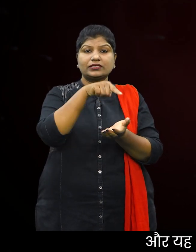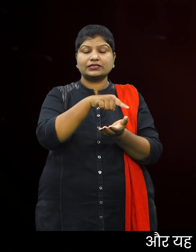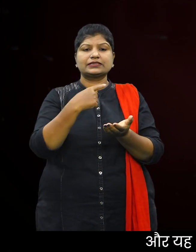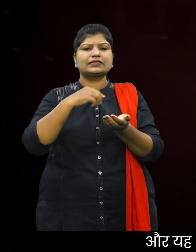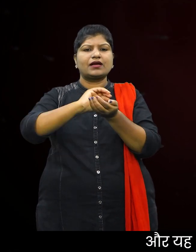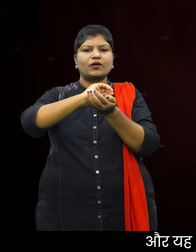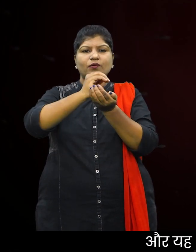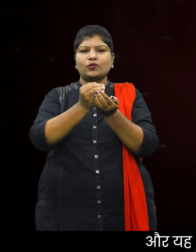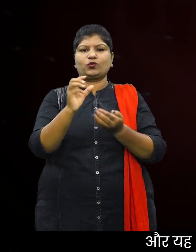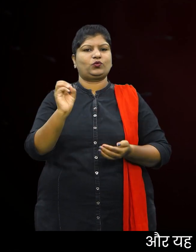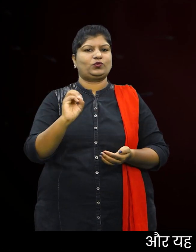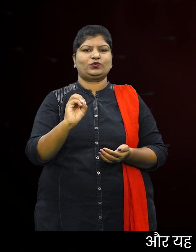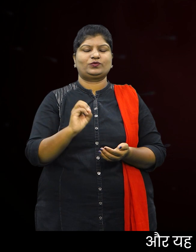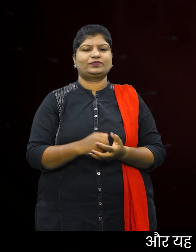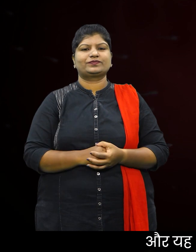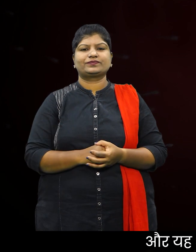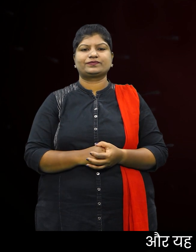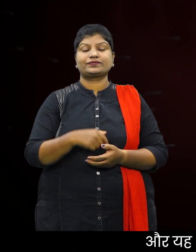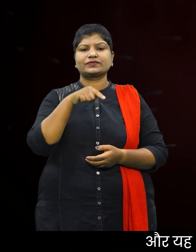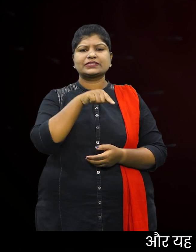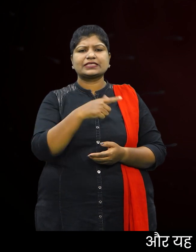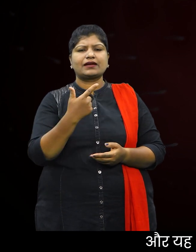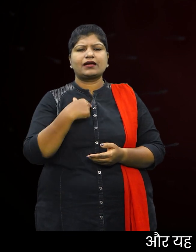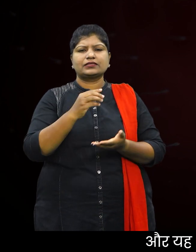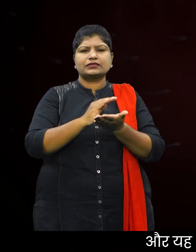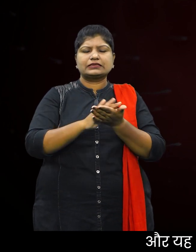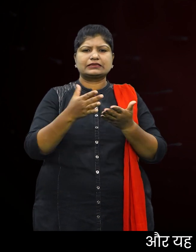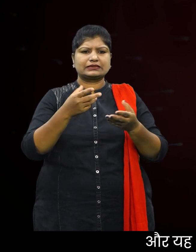और यह अपेक्षाकृत बहुत नाजुक होता है।